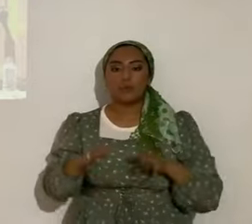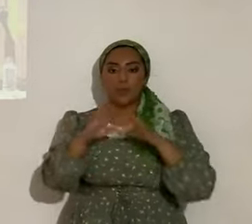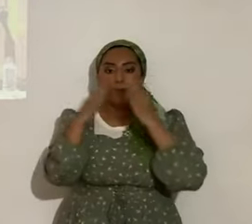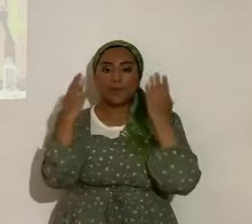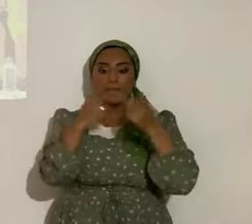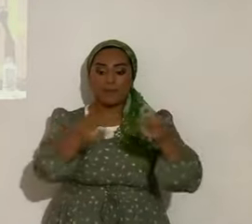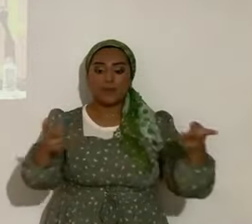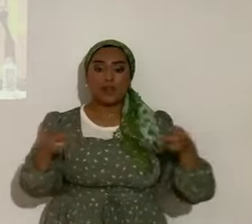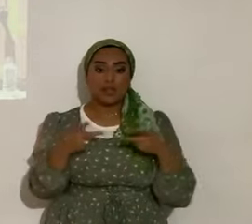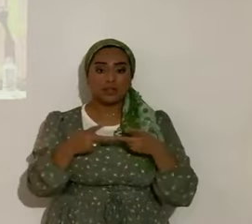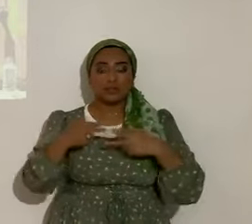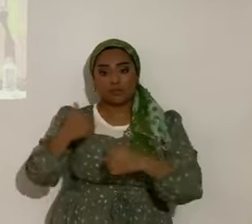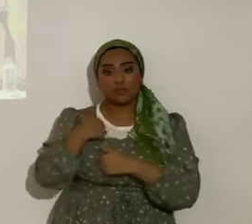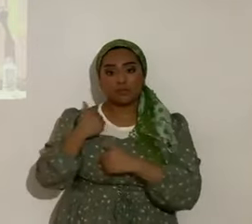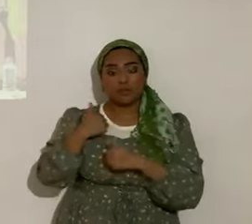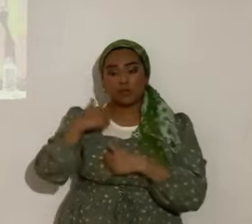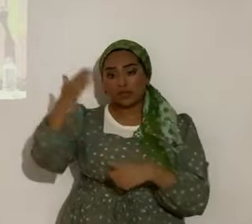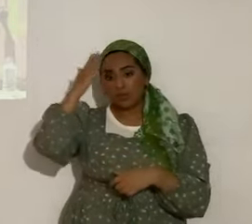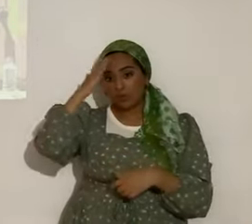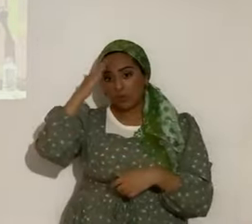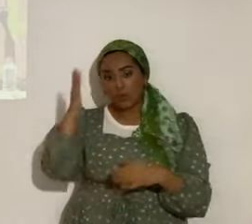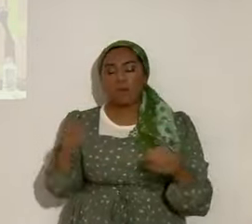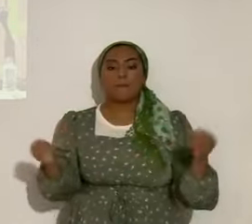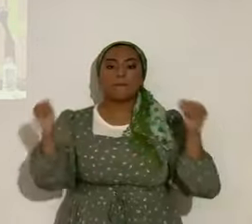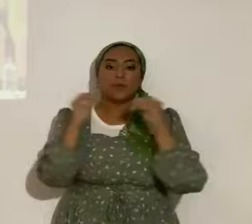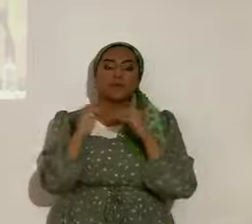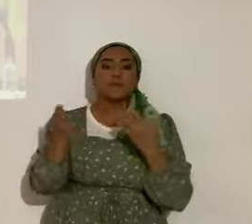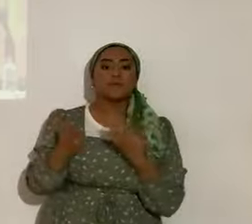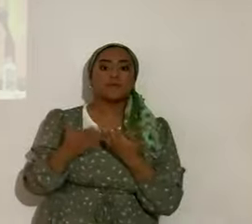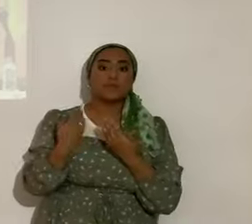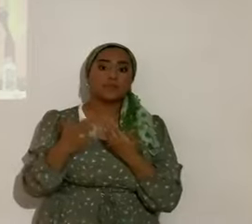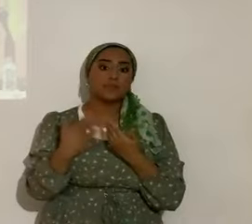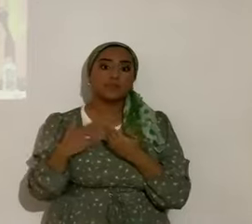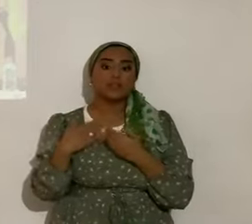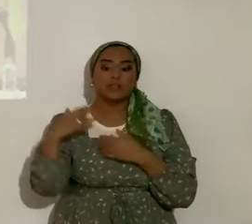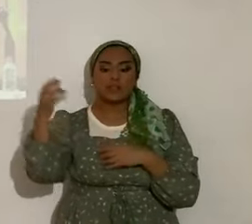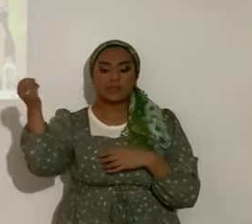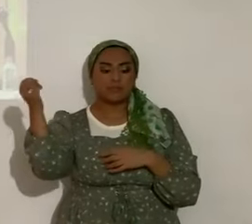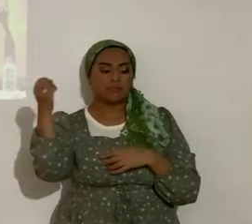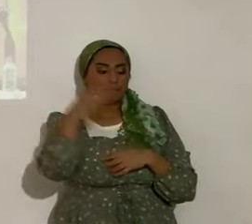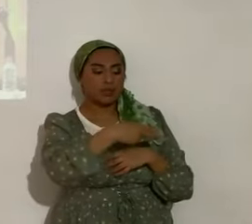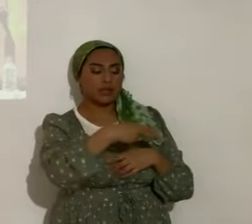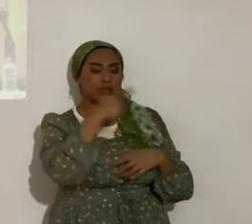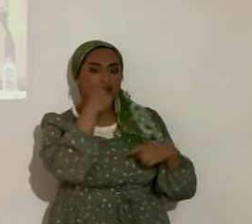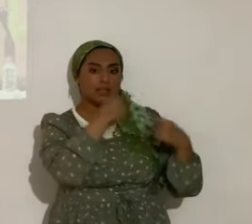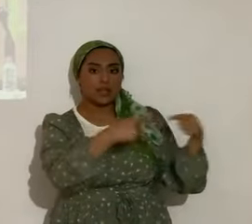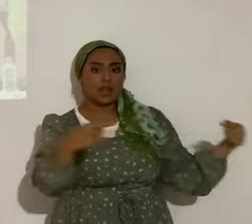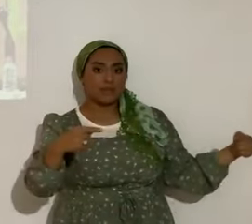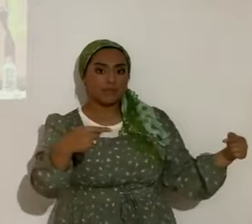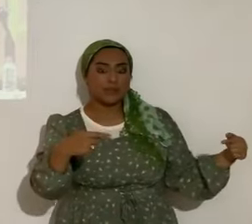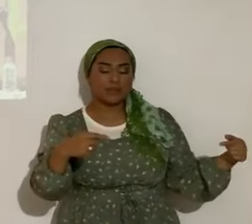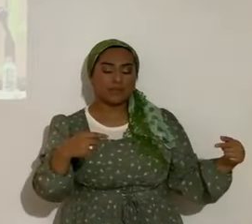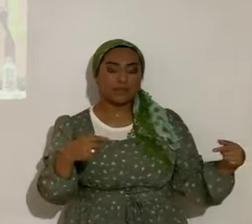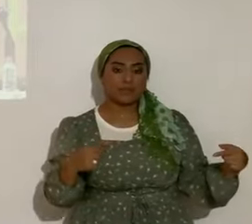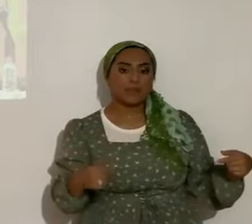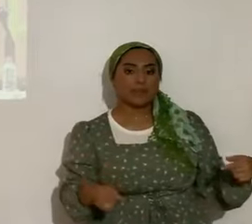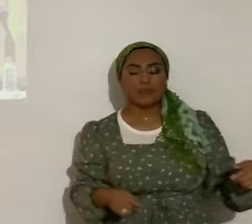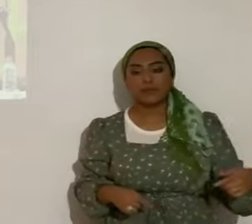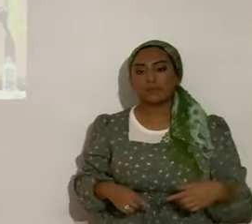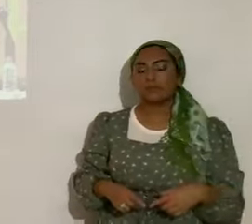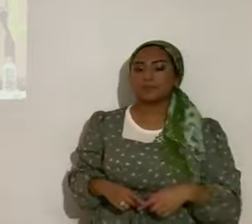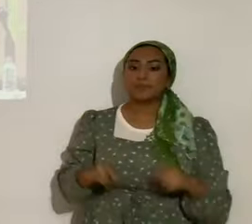los ejércitos saben que es más fácil derrotar al enemigo. Pero una vez atrincherados, saben también